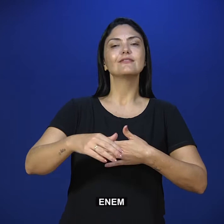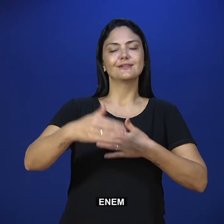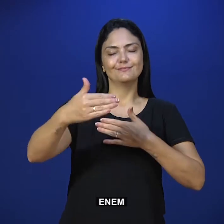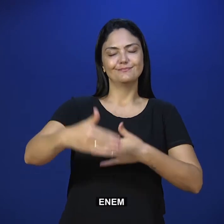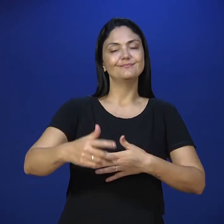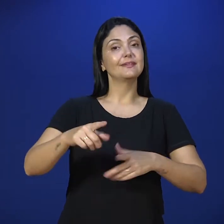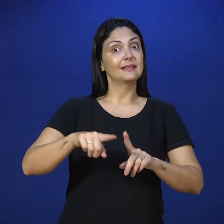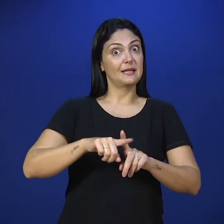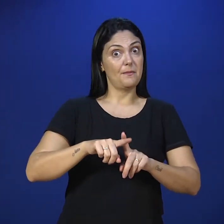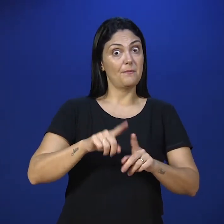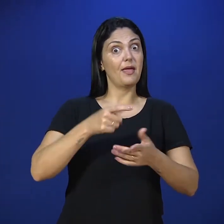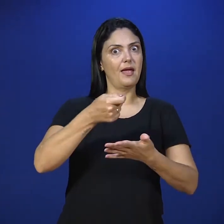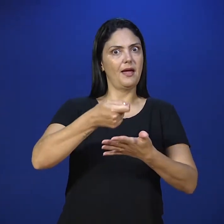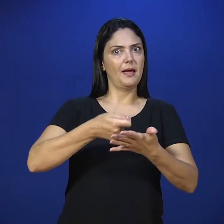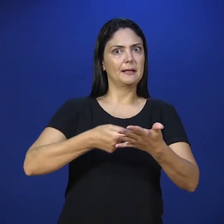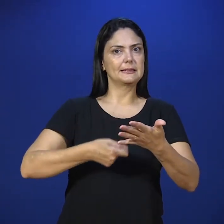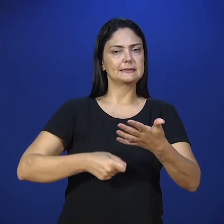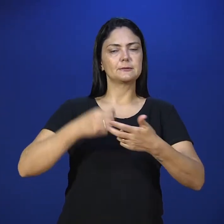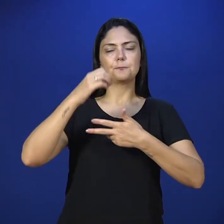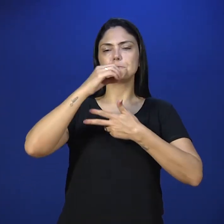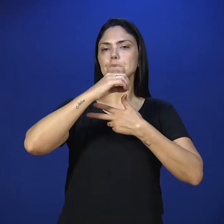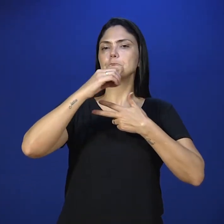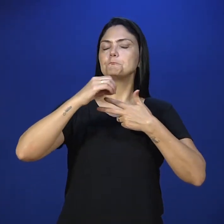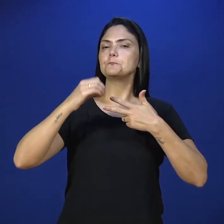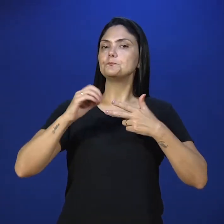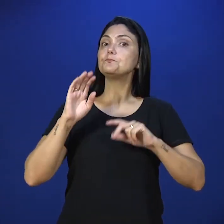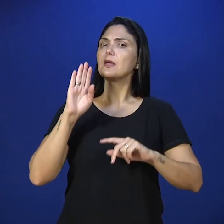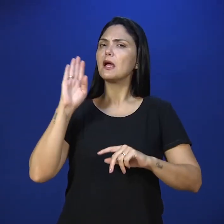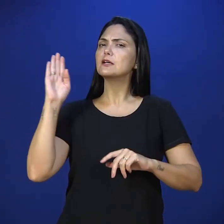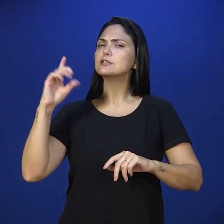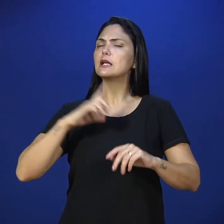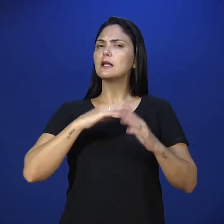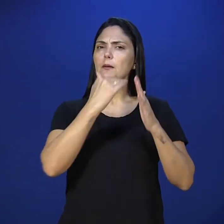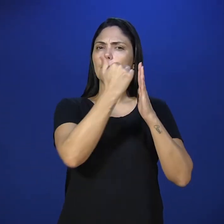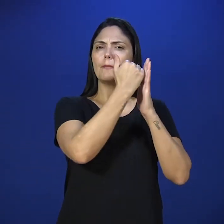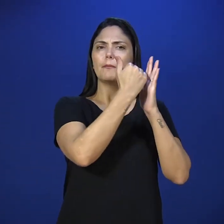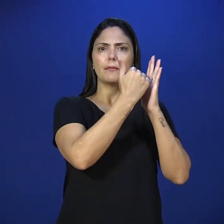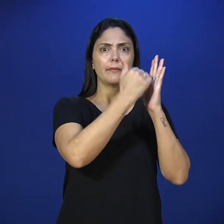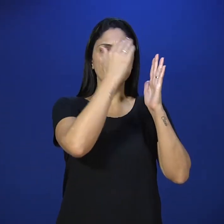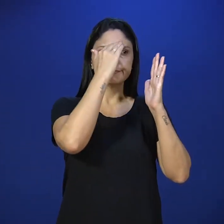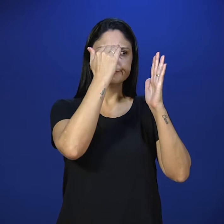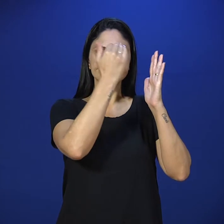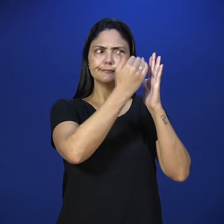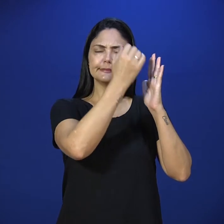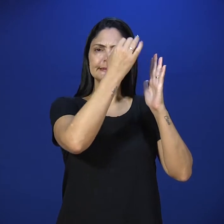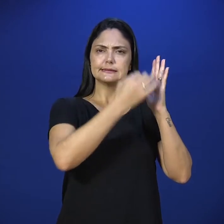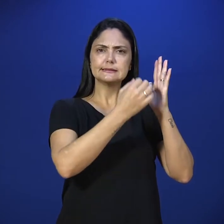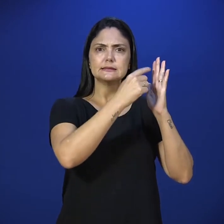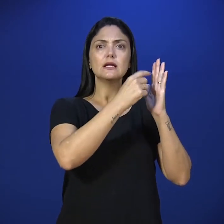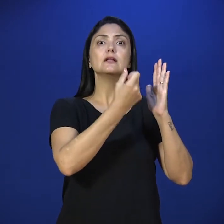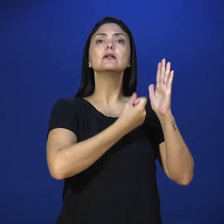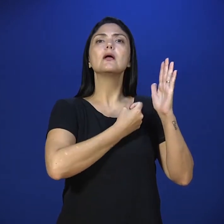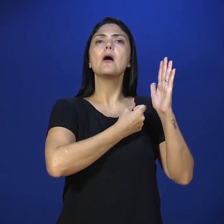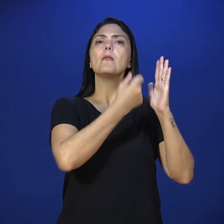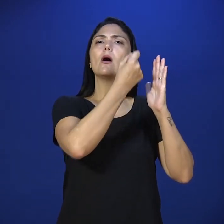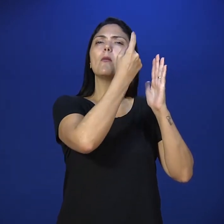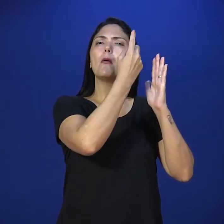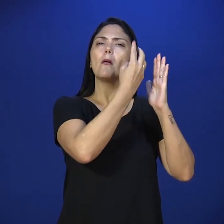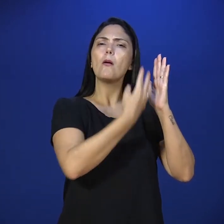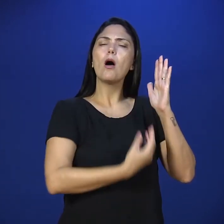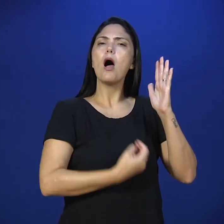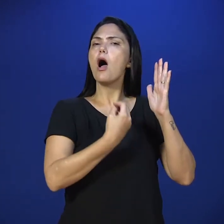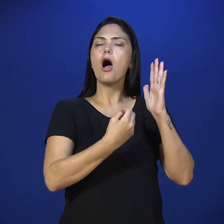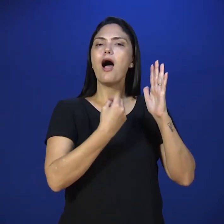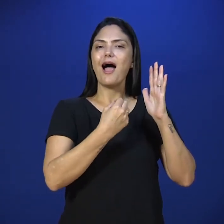redação do Enem. Os candidatos serão ordenados segundo a rigorosa ordem decrescente dessa média, conforme as